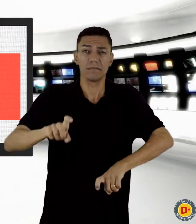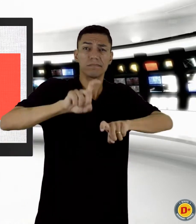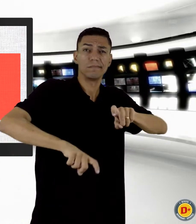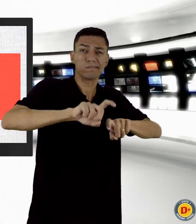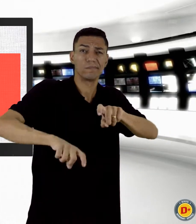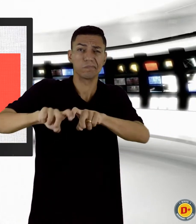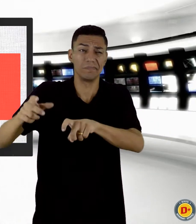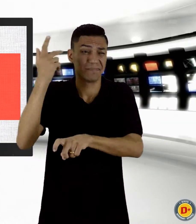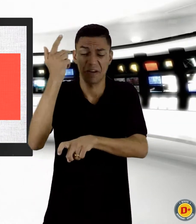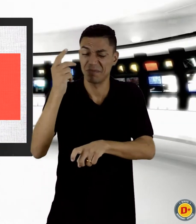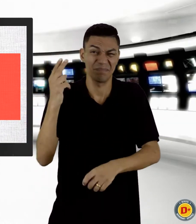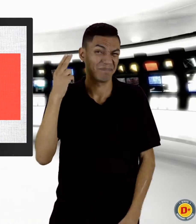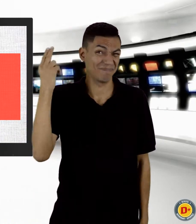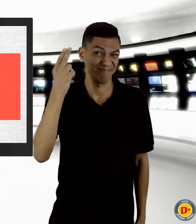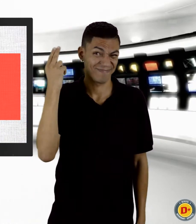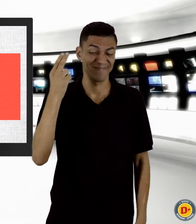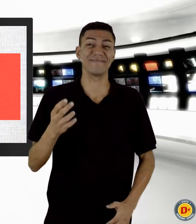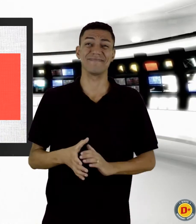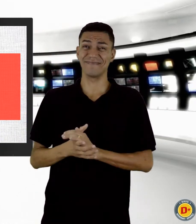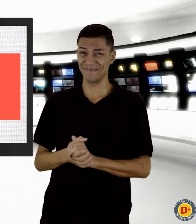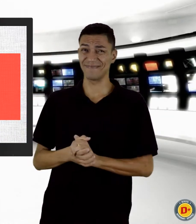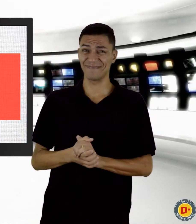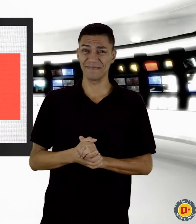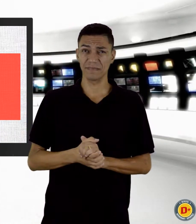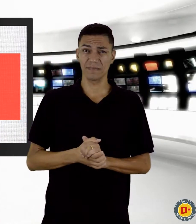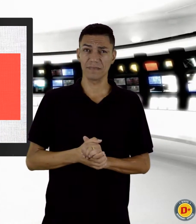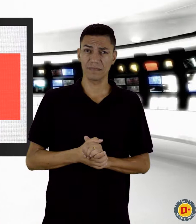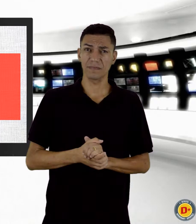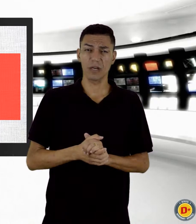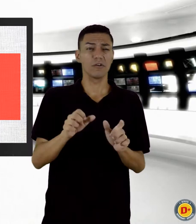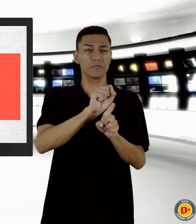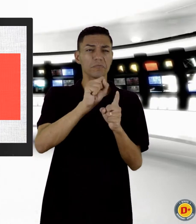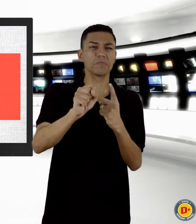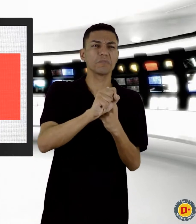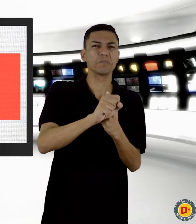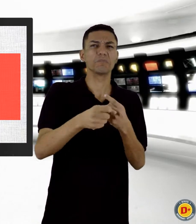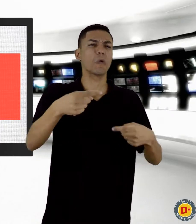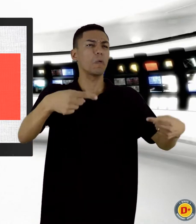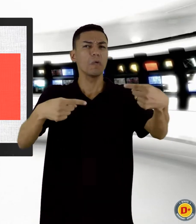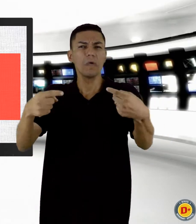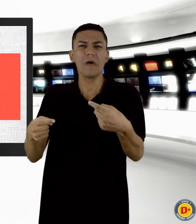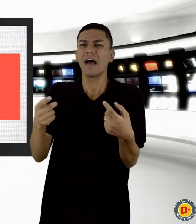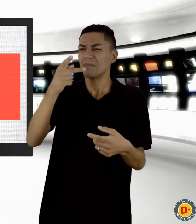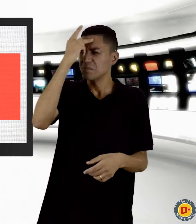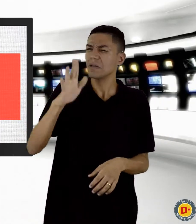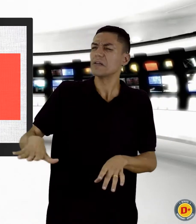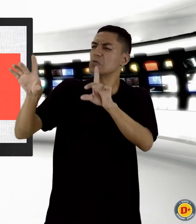A vida sexual de pessoas com deficiência é um tema que vem sendo tratado cada vez menos como tabu.